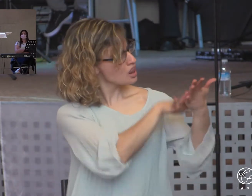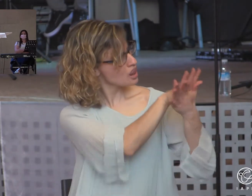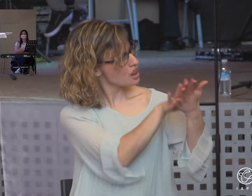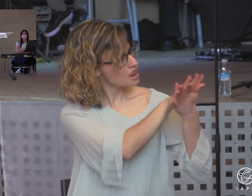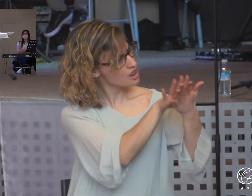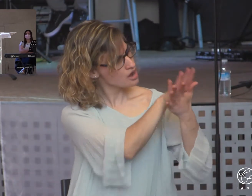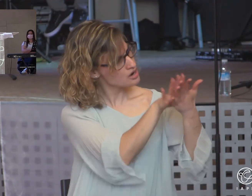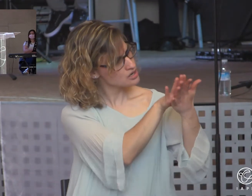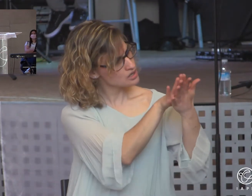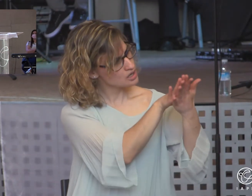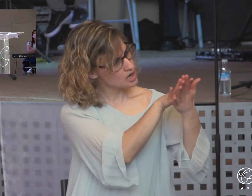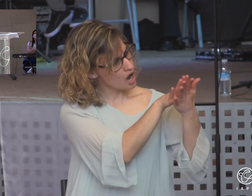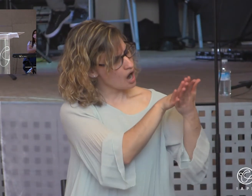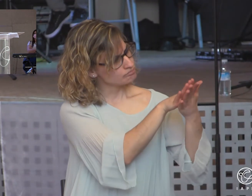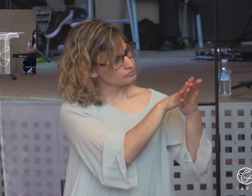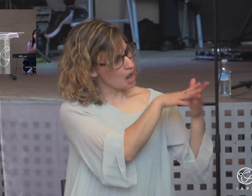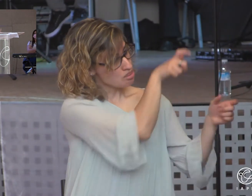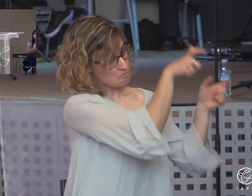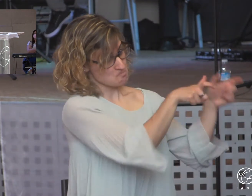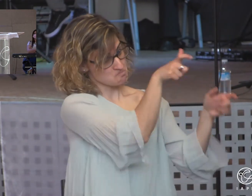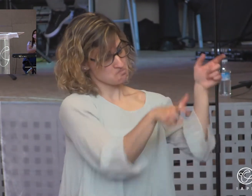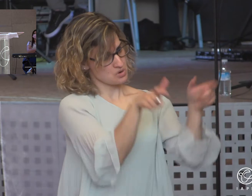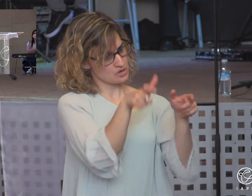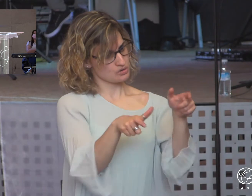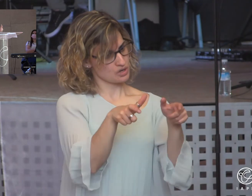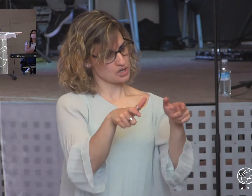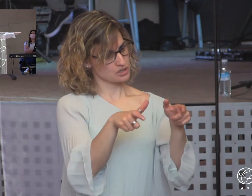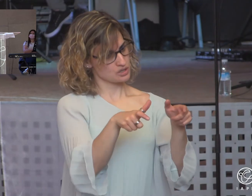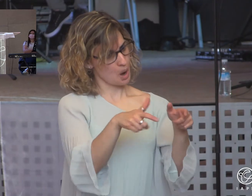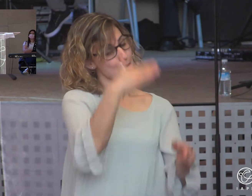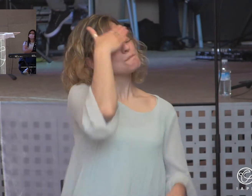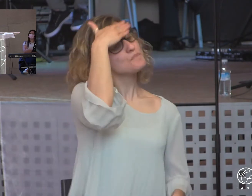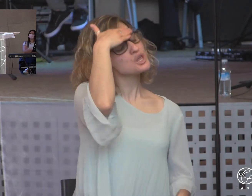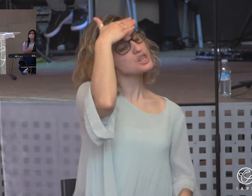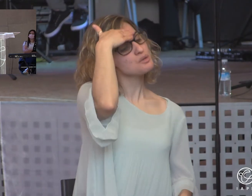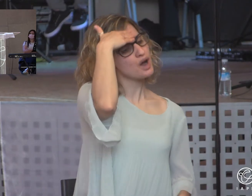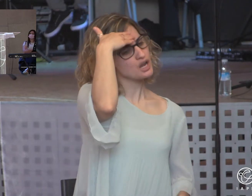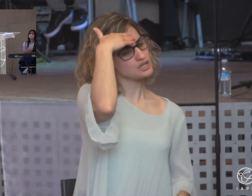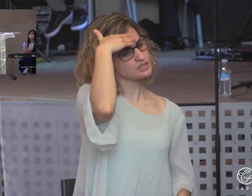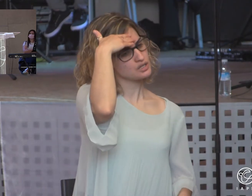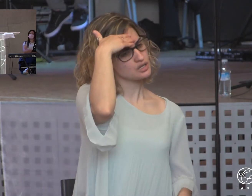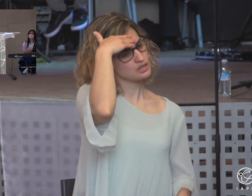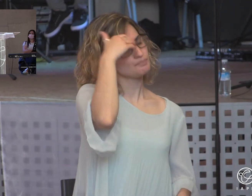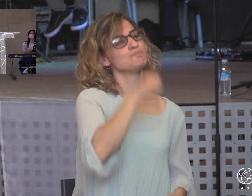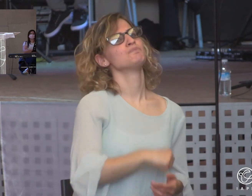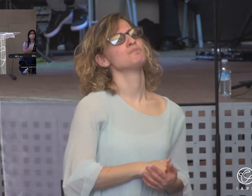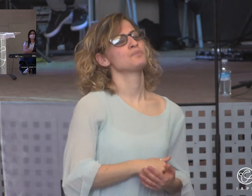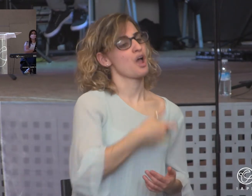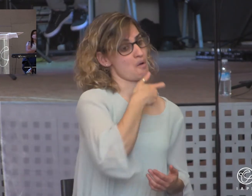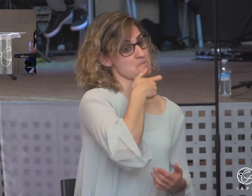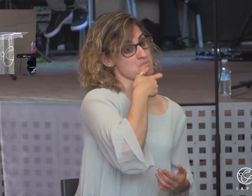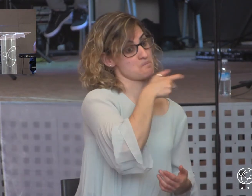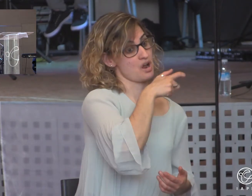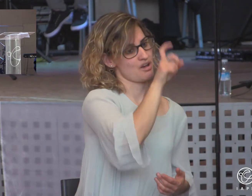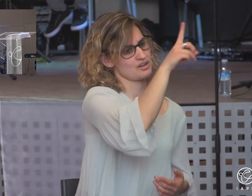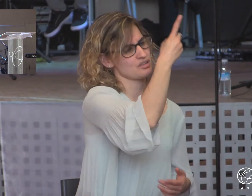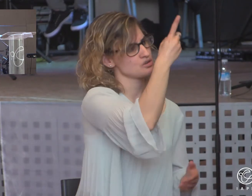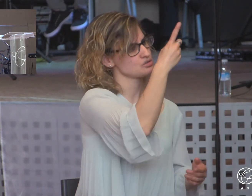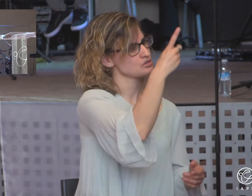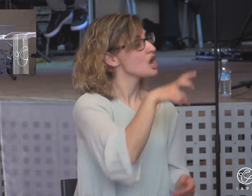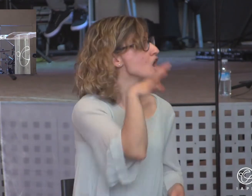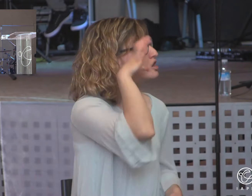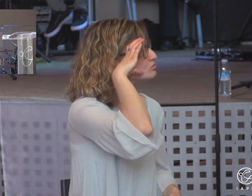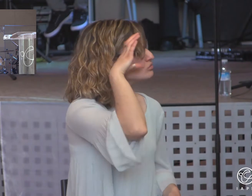46-47, que estaba sentado en medio de los doctores de la ley, oyéndoles y